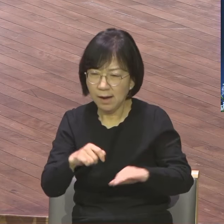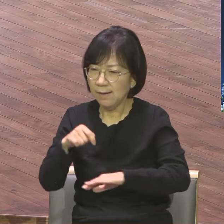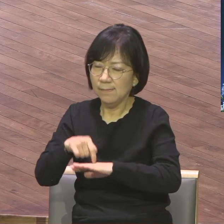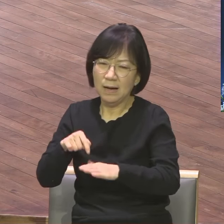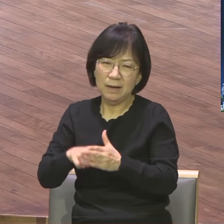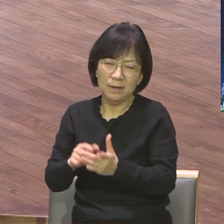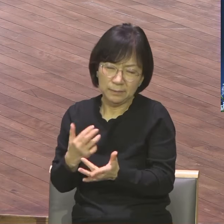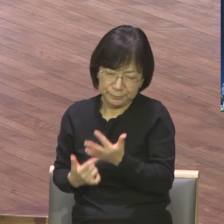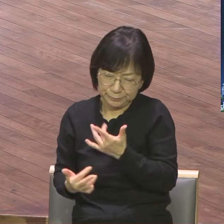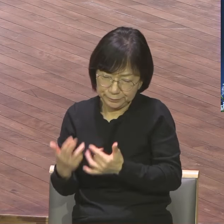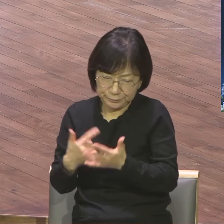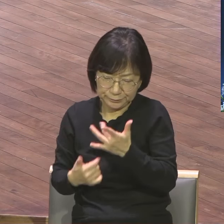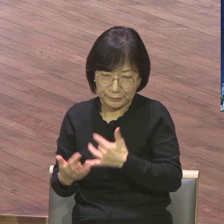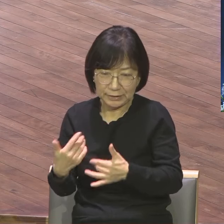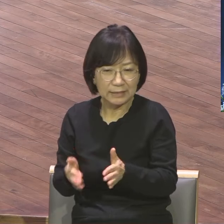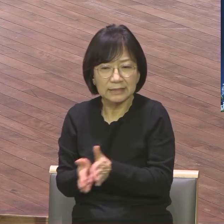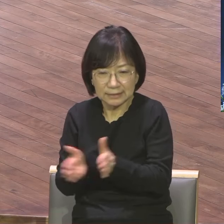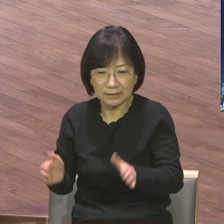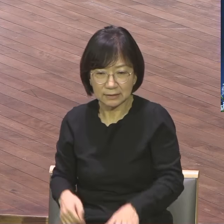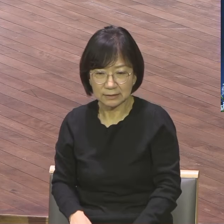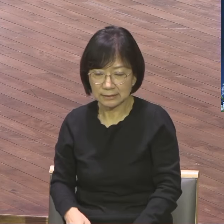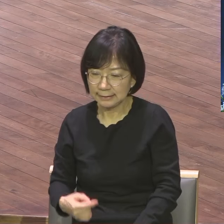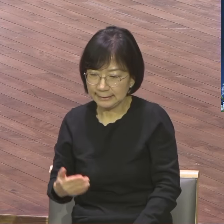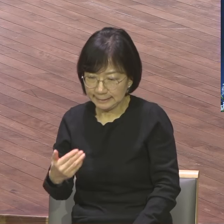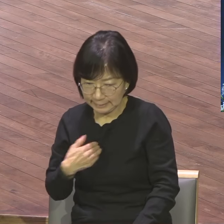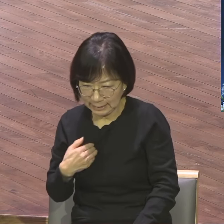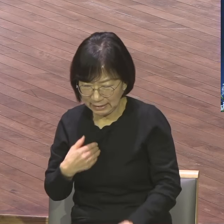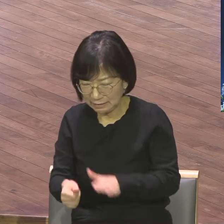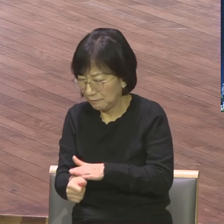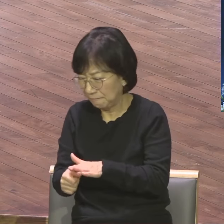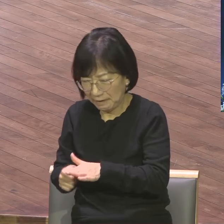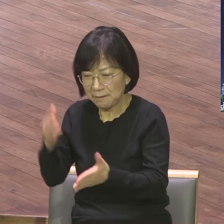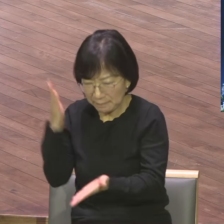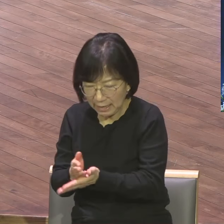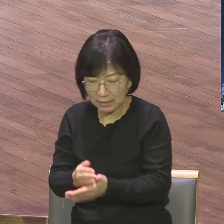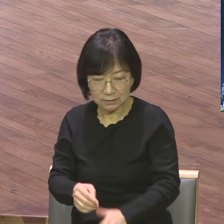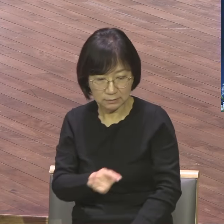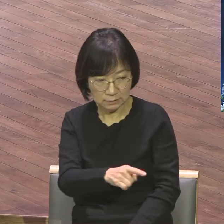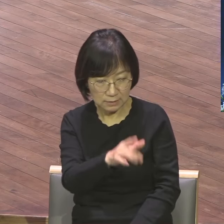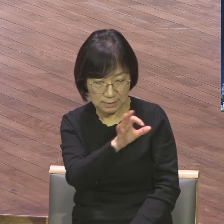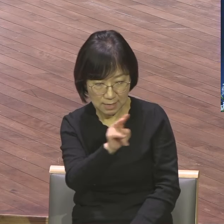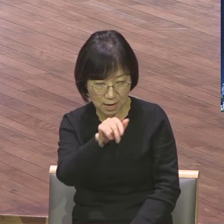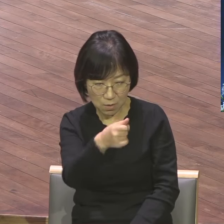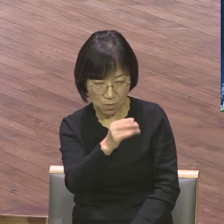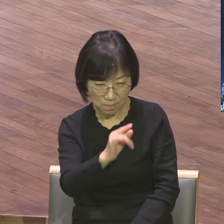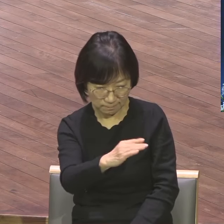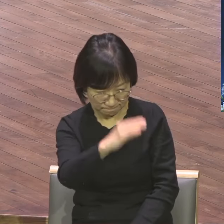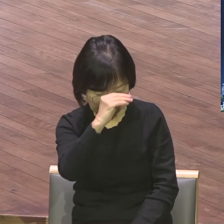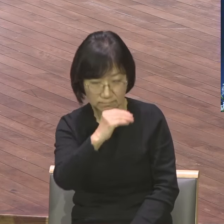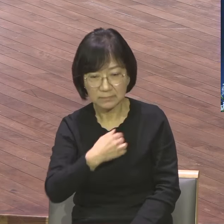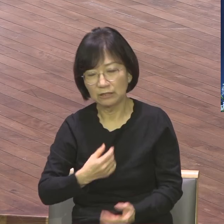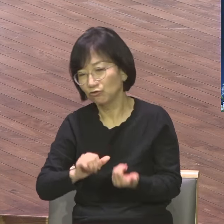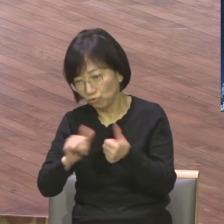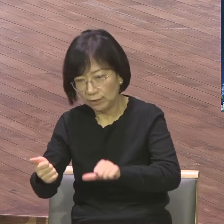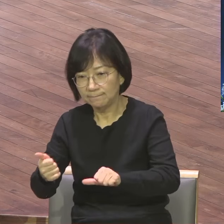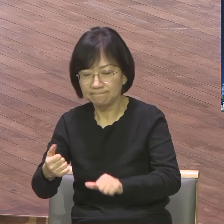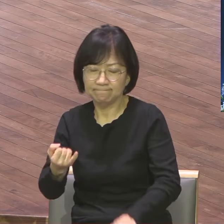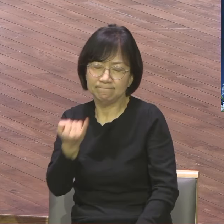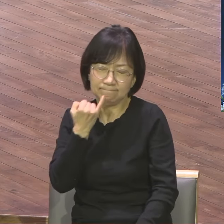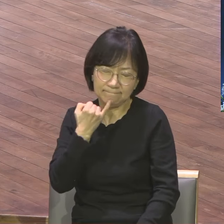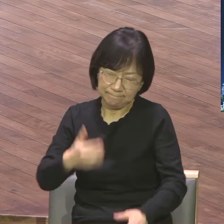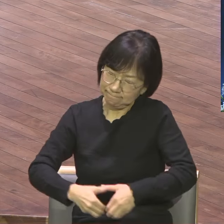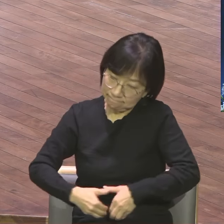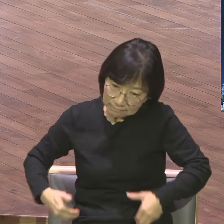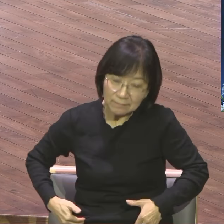타오르기 시작한 거예요. 나도 야고보 사도처럼 순교하겠다. 숨어있던 성도들이 곳곳에서 일어났다는